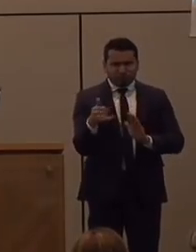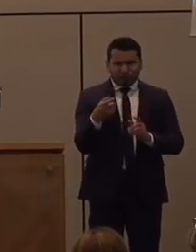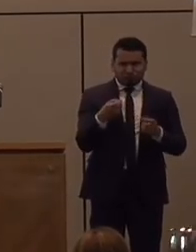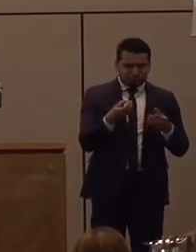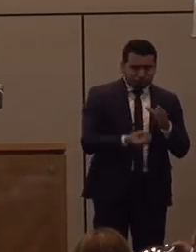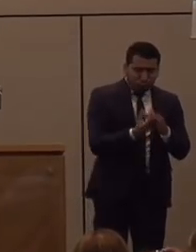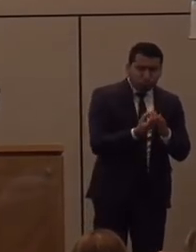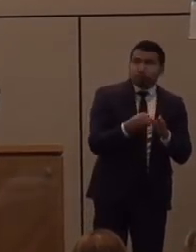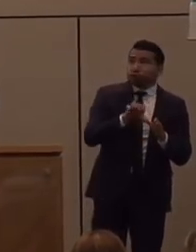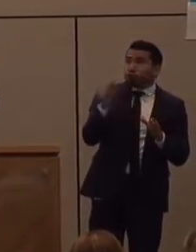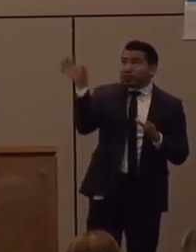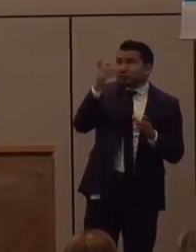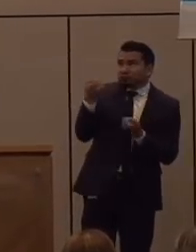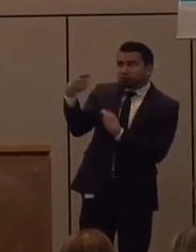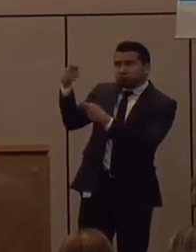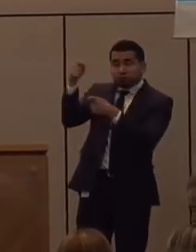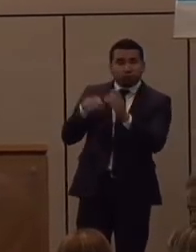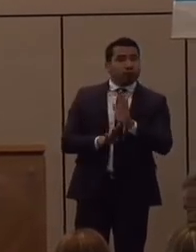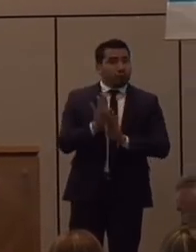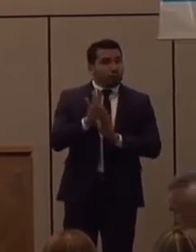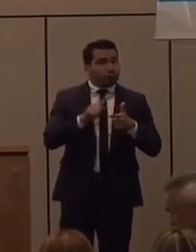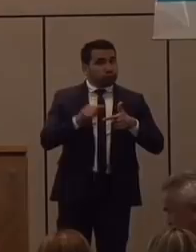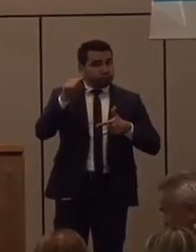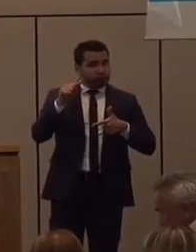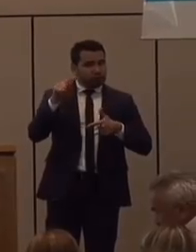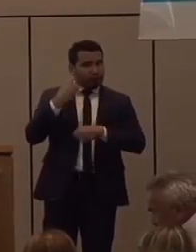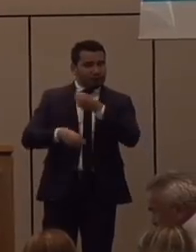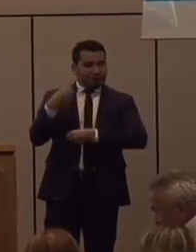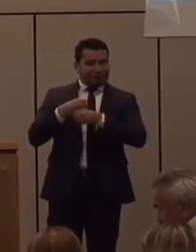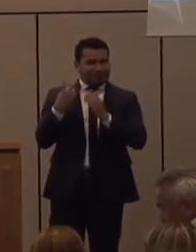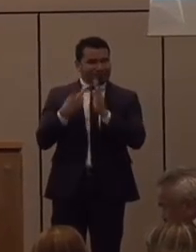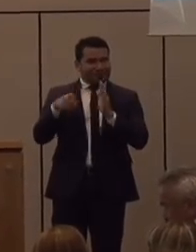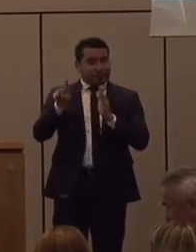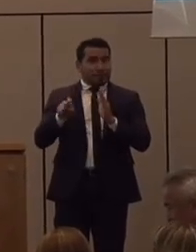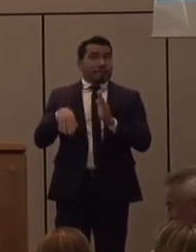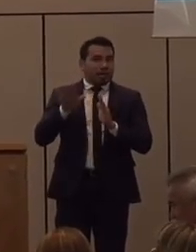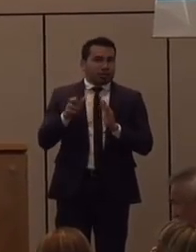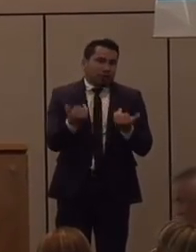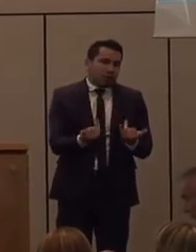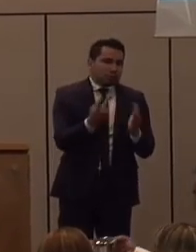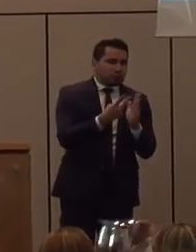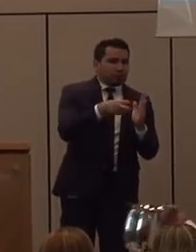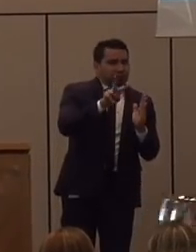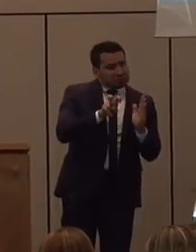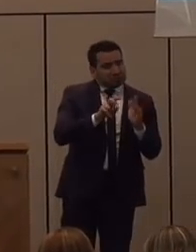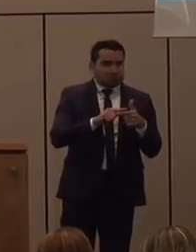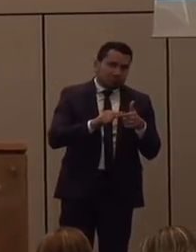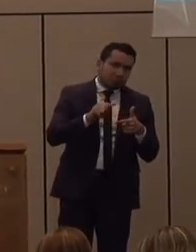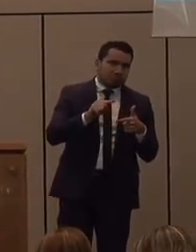obviamente este año no ha sido tanto como el año anterior pero estamos creciendo en los últimos 12 meses sobre todos los 12 meses corridos